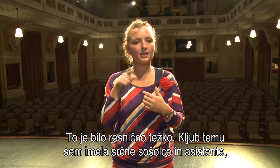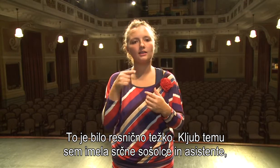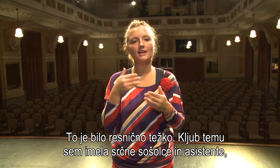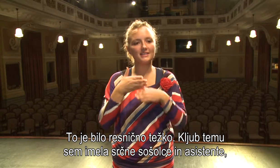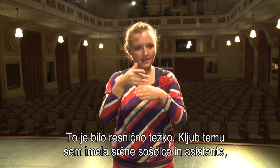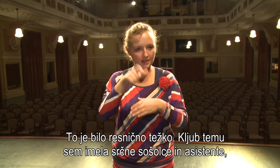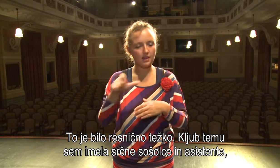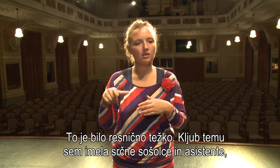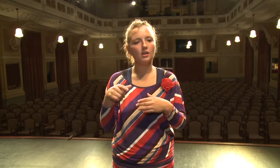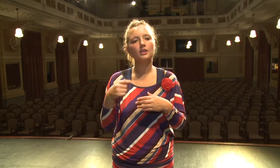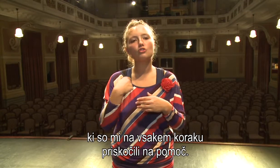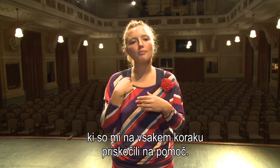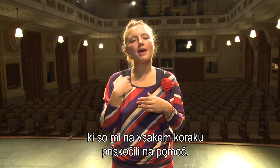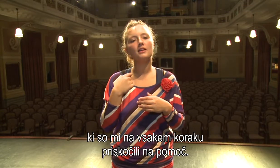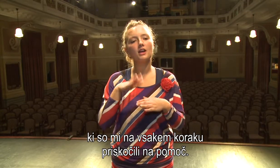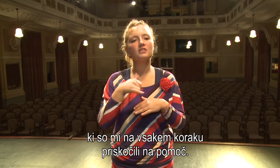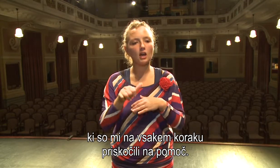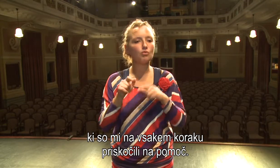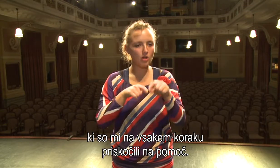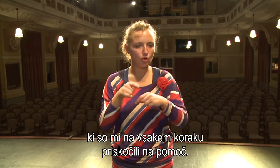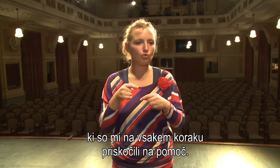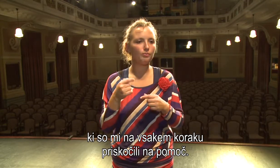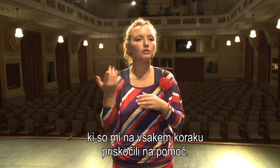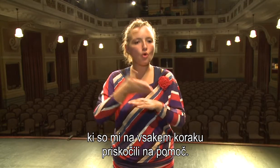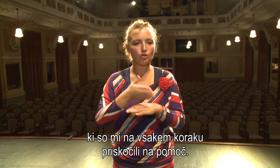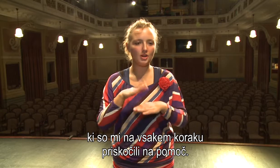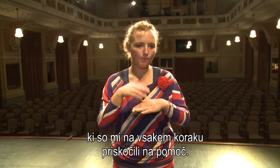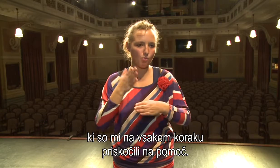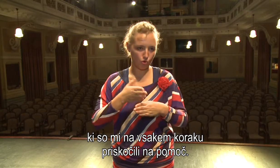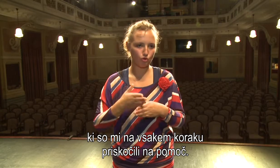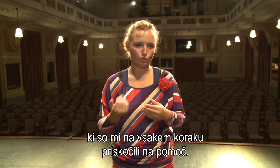in asistente, ki so meni na vsakem koraku priskočili na pomoč.